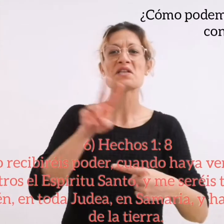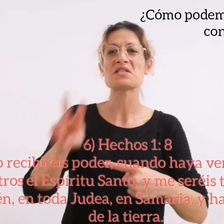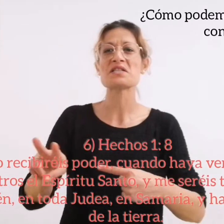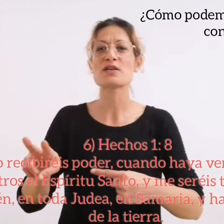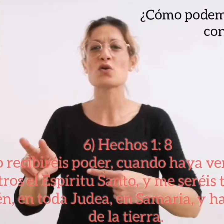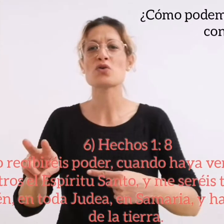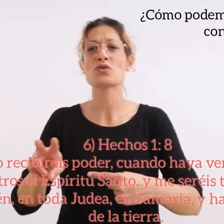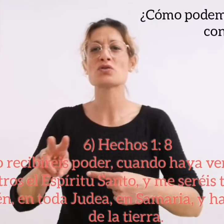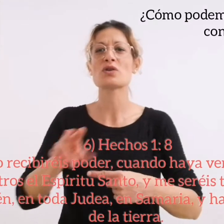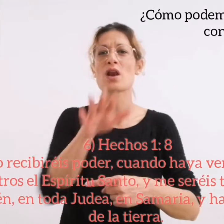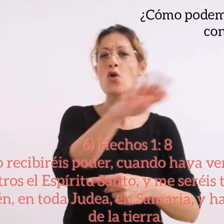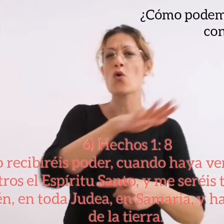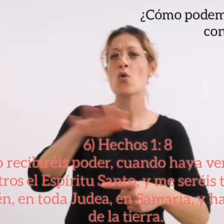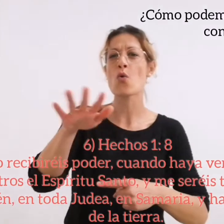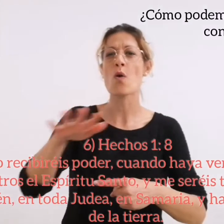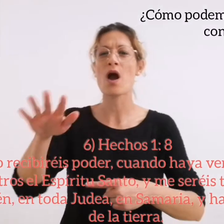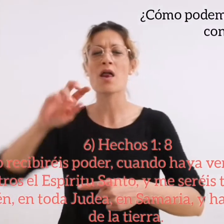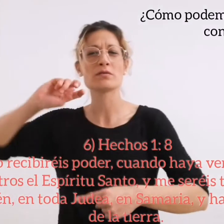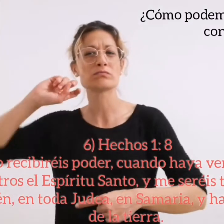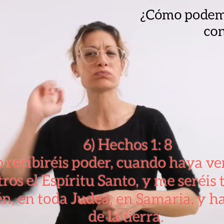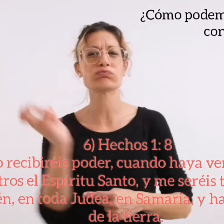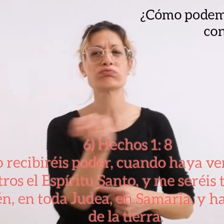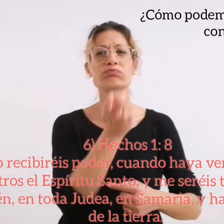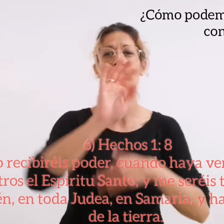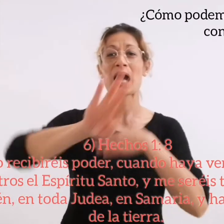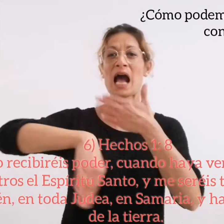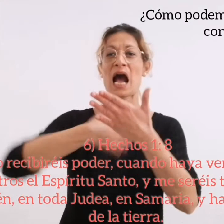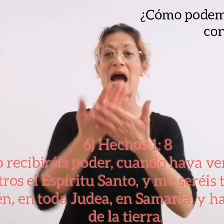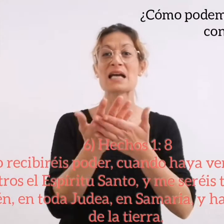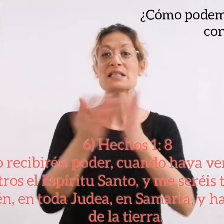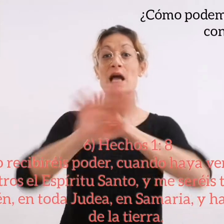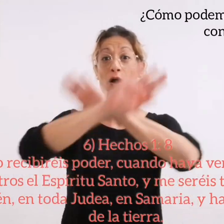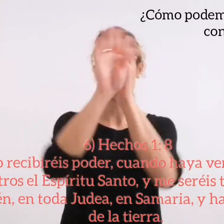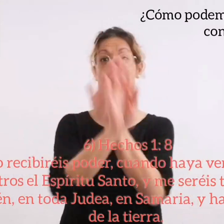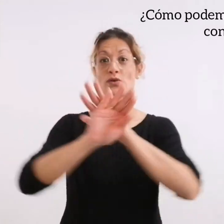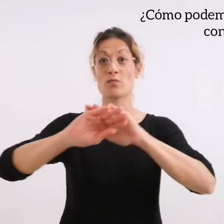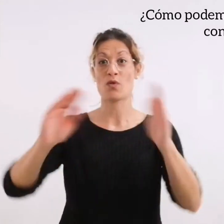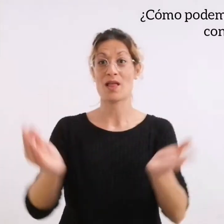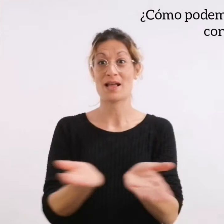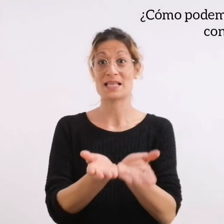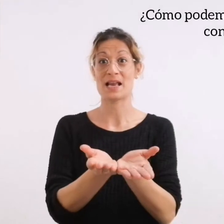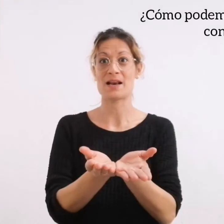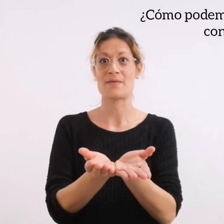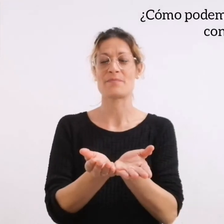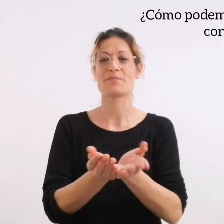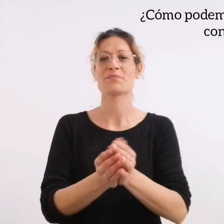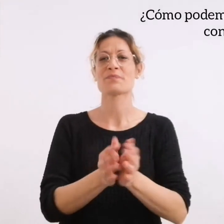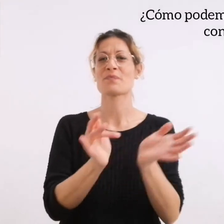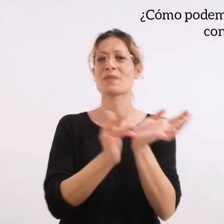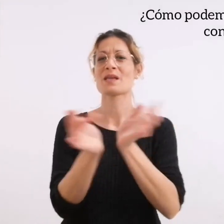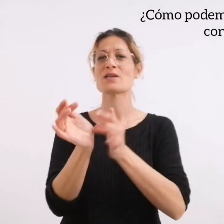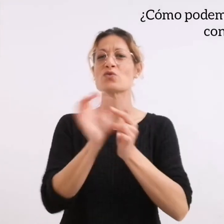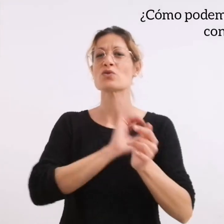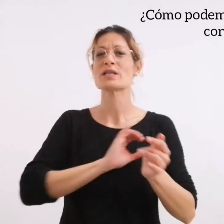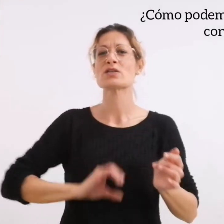en Samaria y hasta lo último de la tierra. Él ha prometido el poder del Espíritu Santo. ¿Por